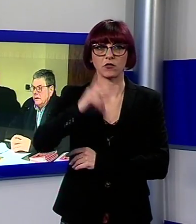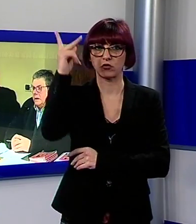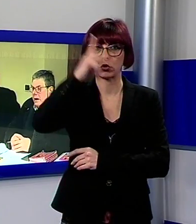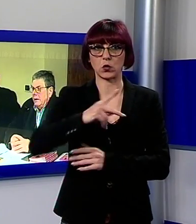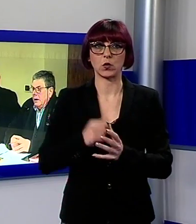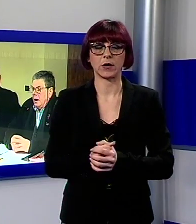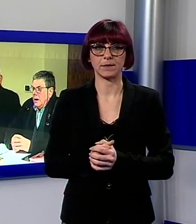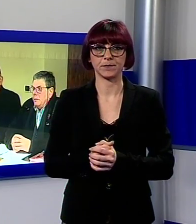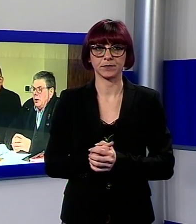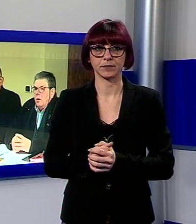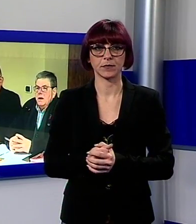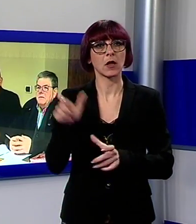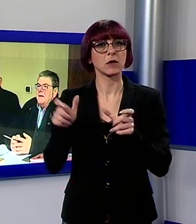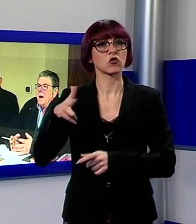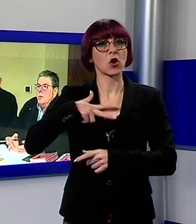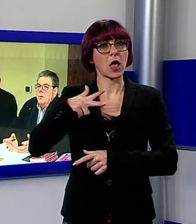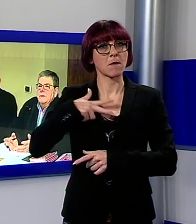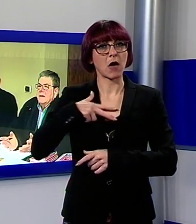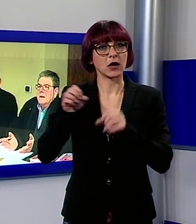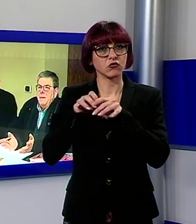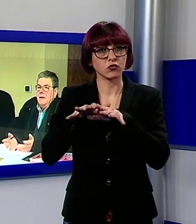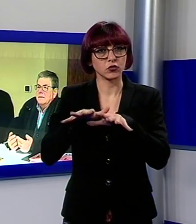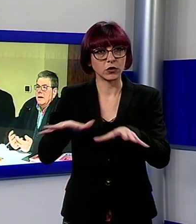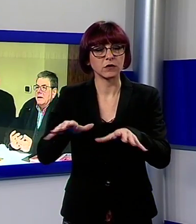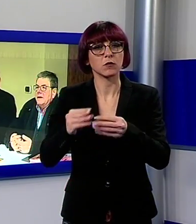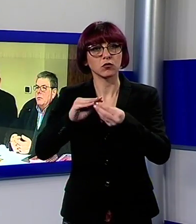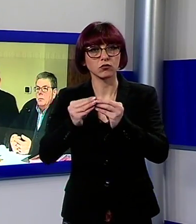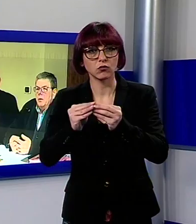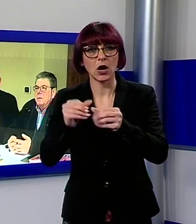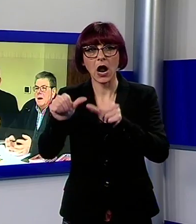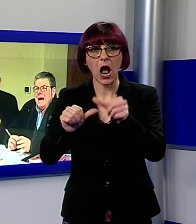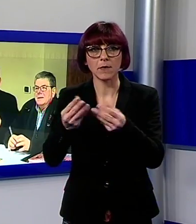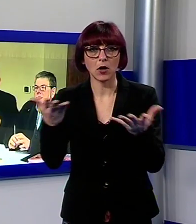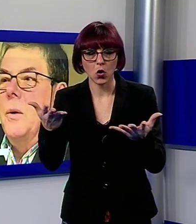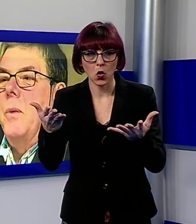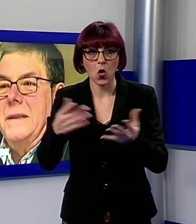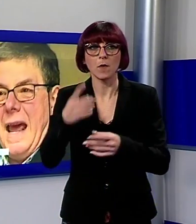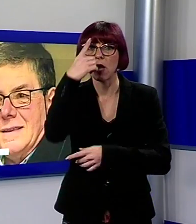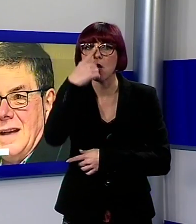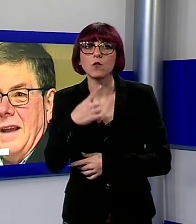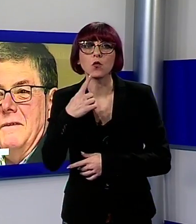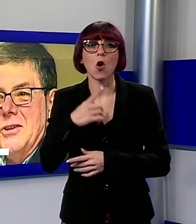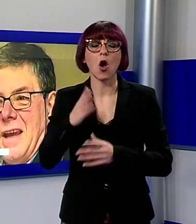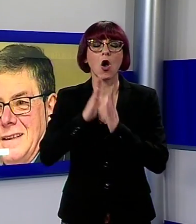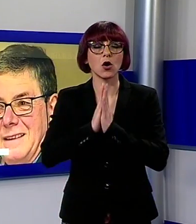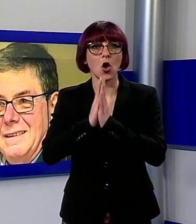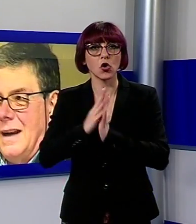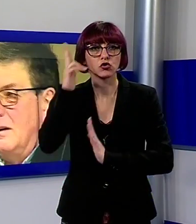Ridisegnare la distribuzione dei parroci e il ruolo delle comunità parrocchiali nella diocesi. Questo cammino, intrapreso sin dal Concilio